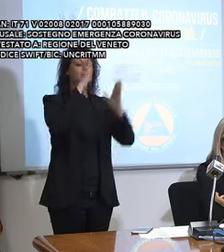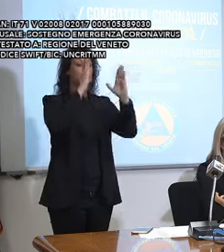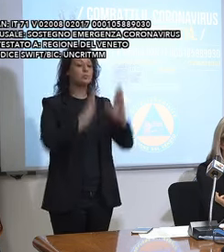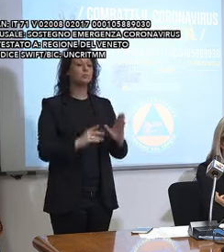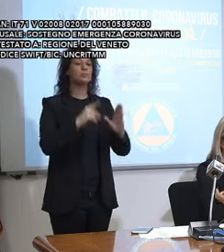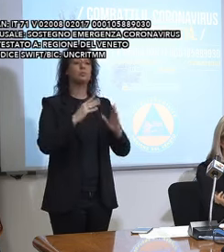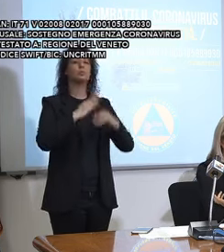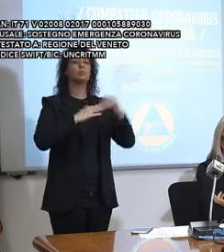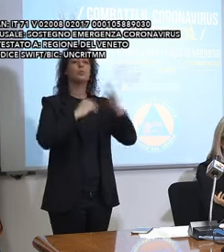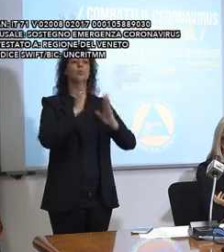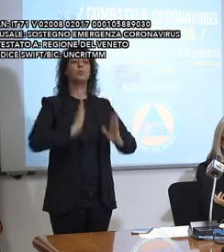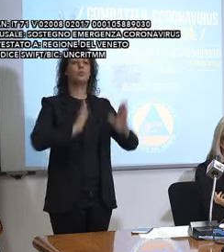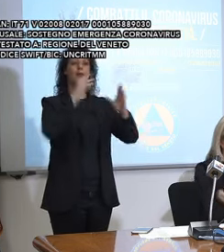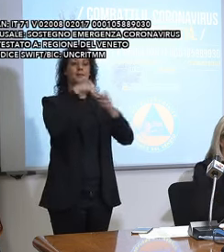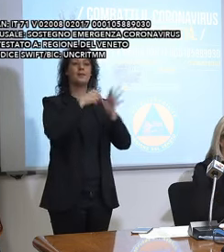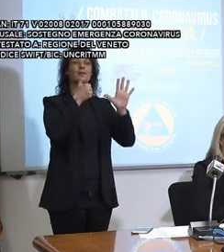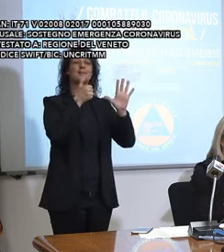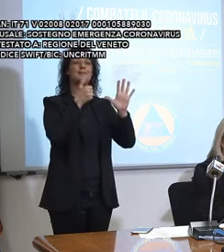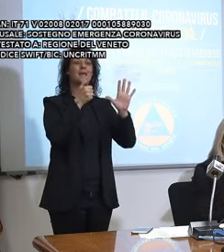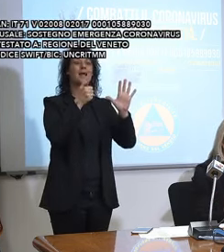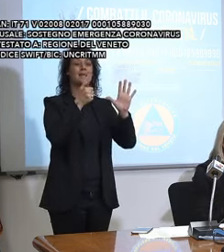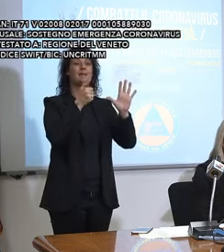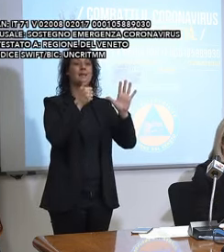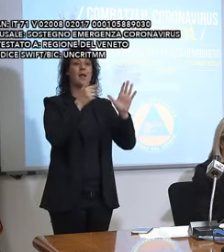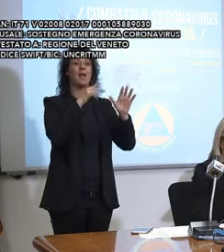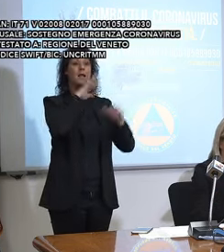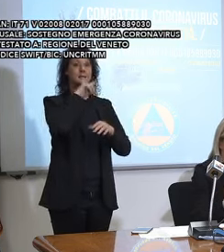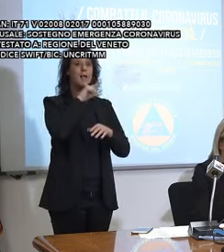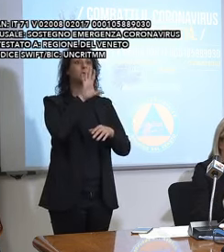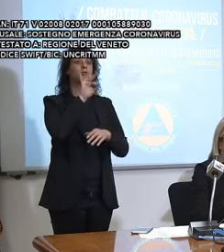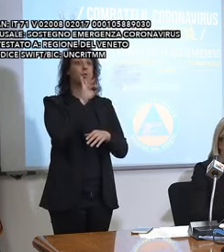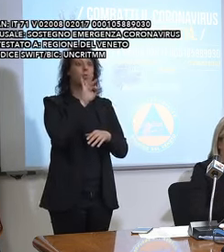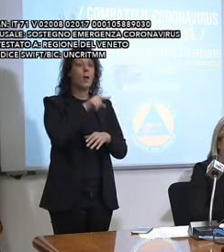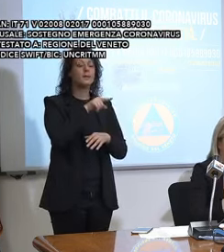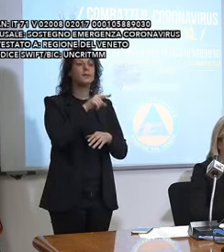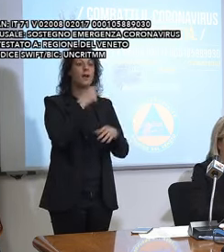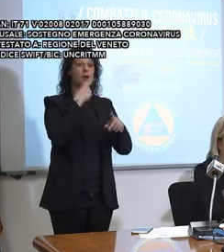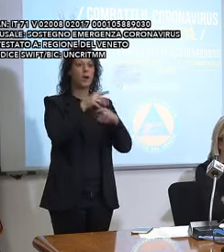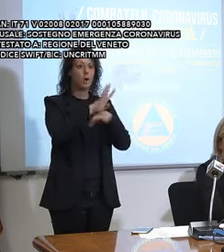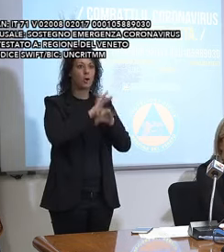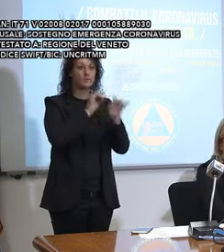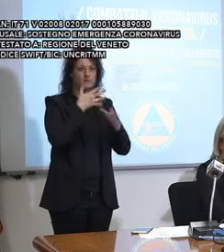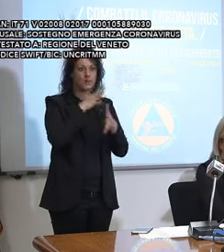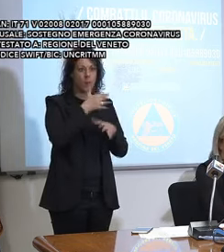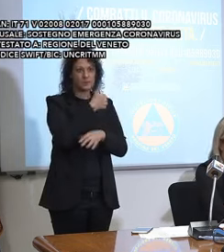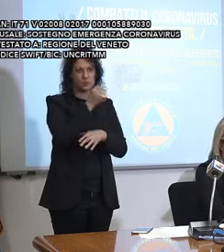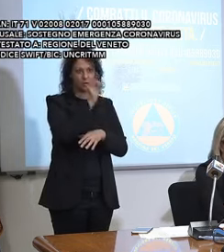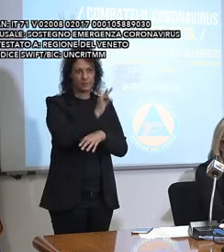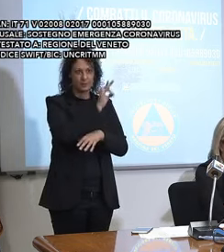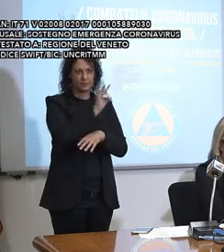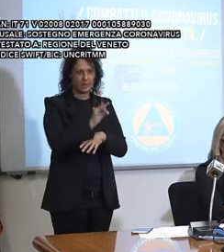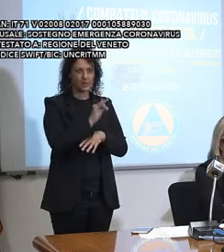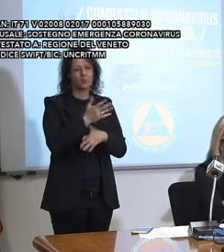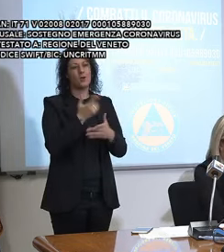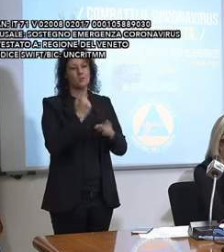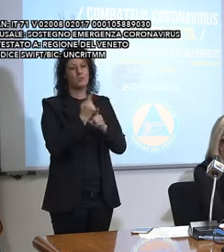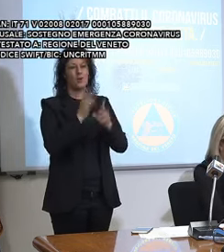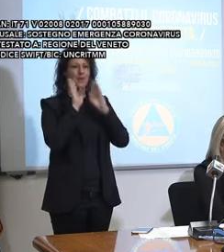ha 50 positivi a quasi il 100%, insomma, quindi è chiaro che bisogna stare attento a fare